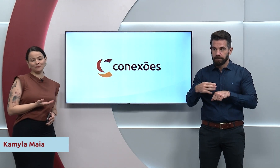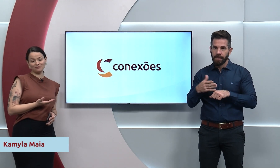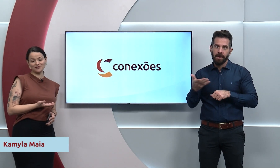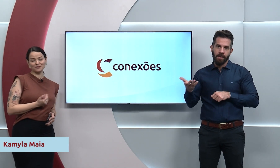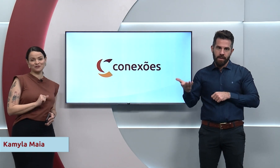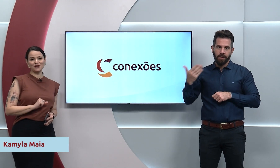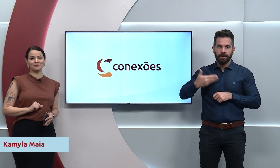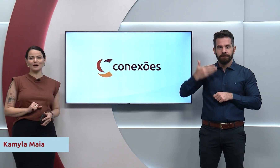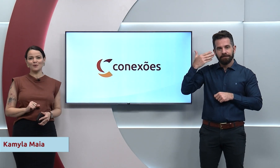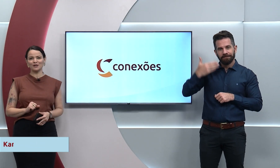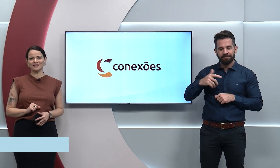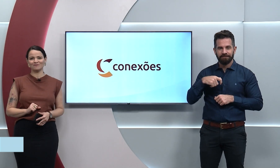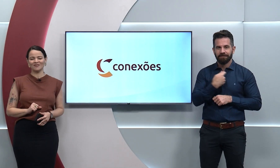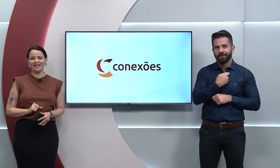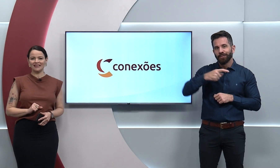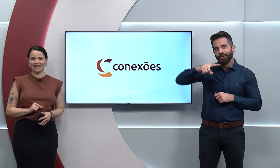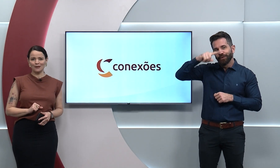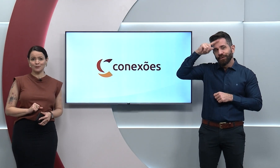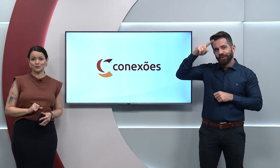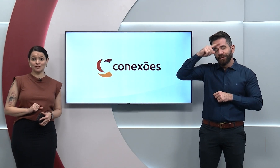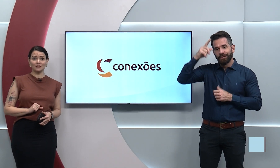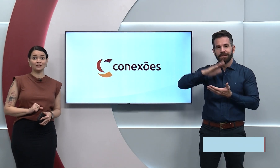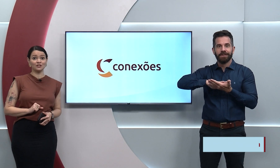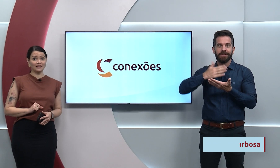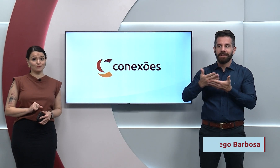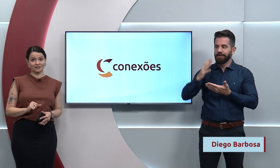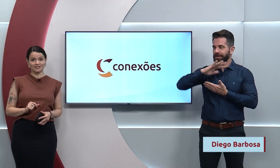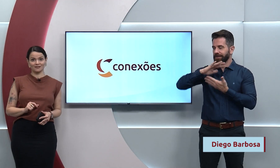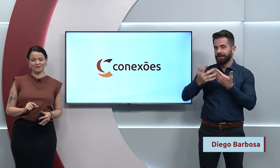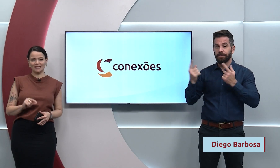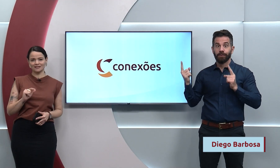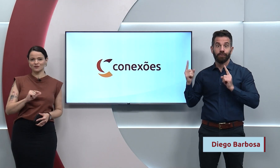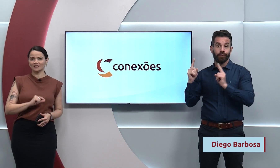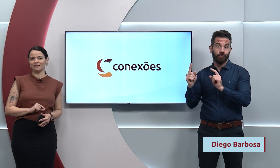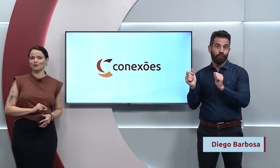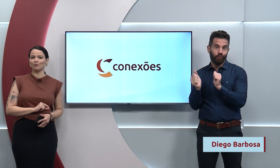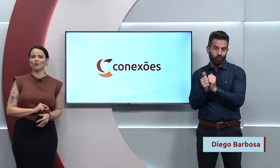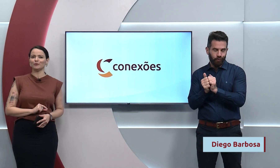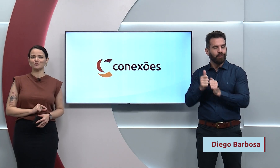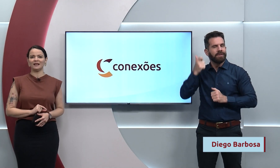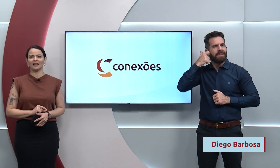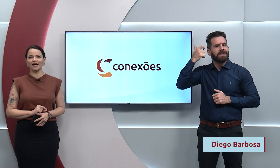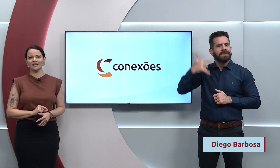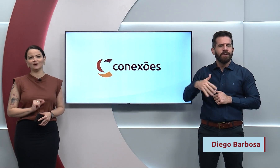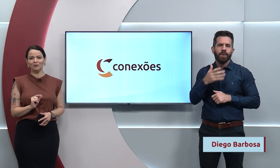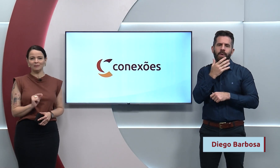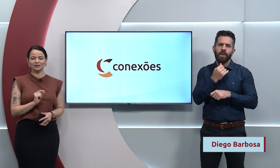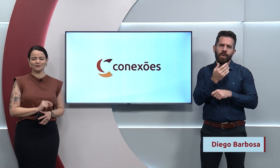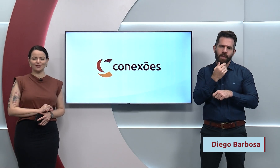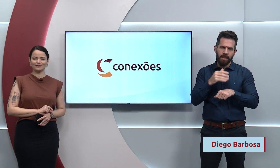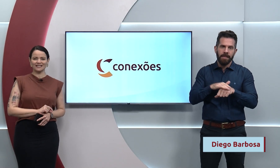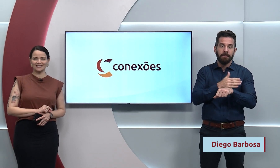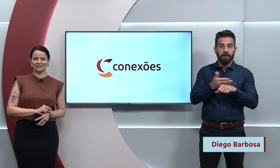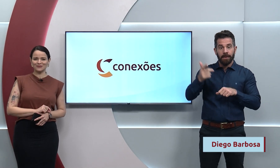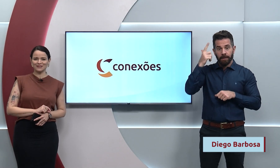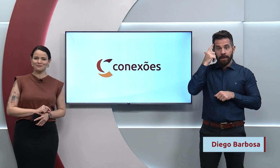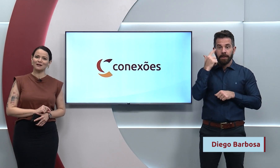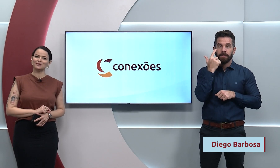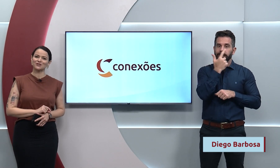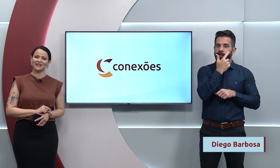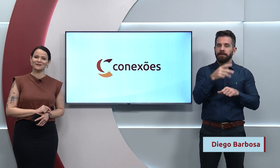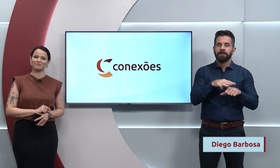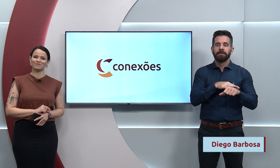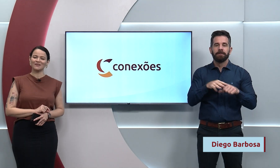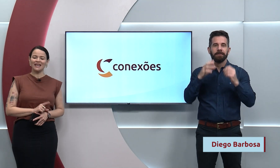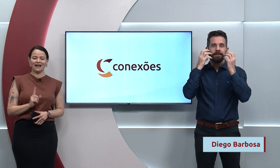está o professor Diego Barbosa, intérprete de Libras. Ele se descreve como um homem de pele clara, com cabelos e olhos castanhos e